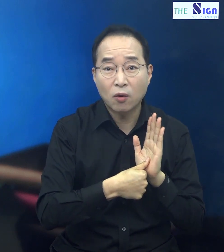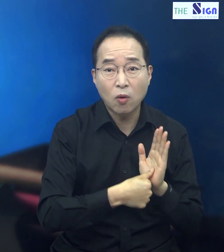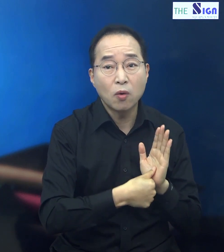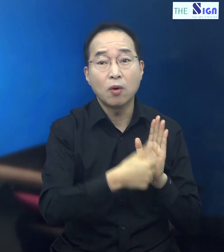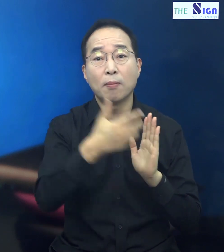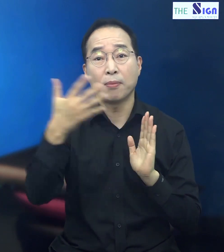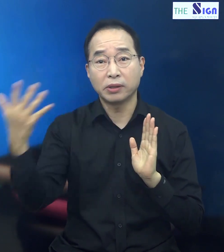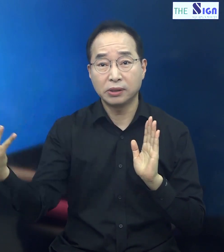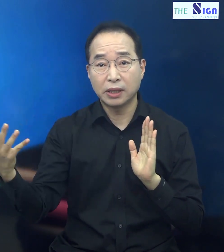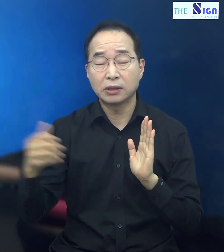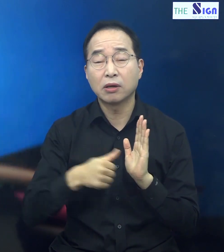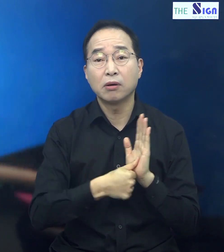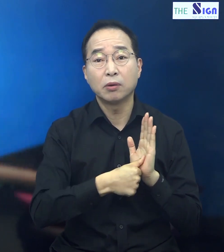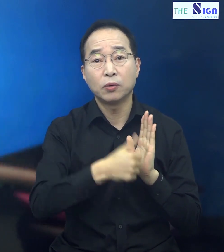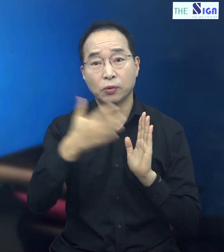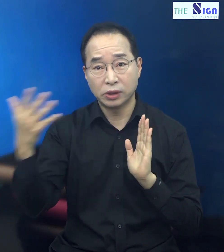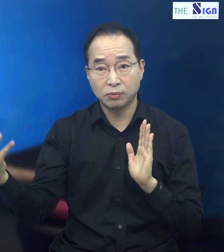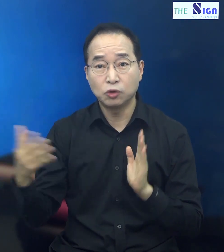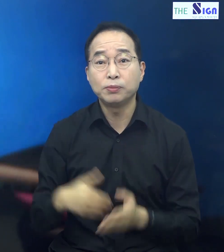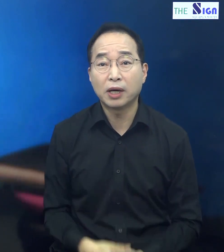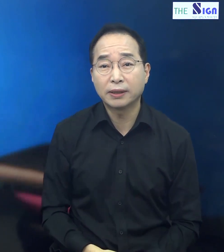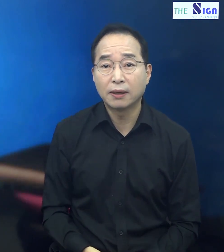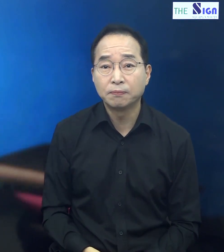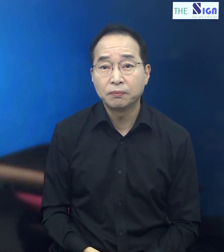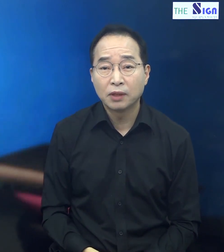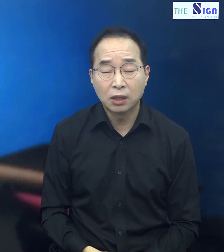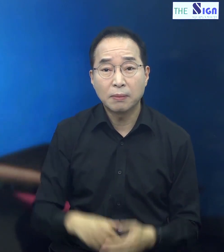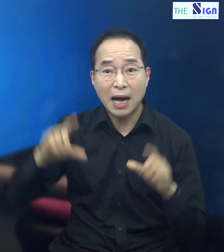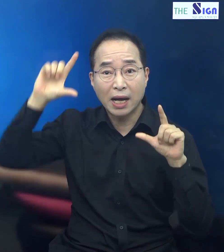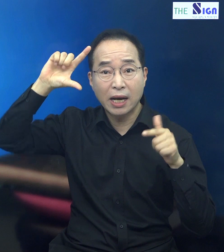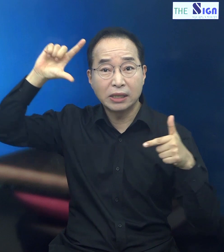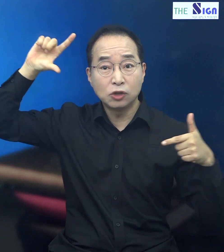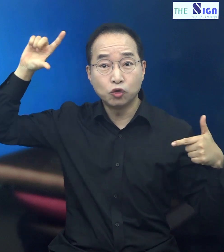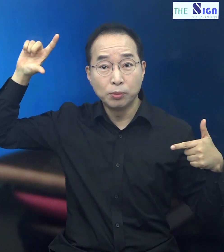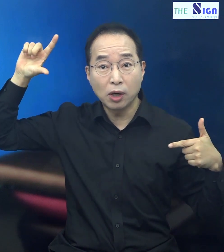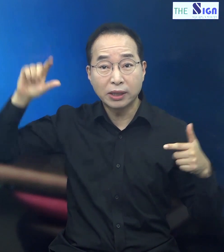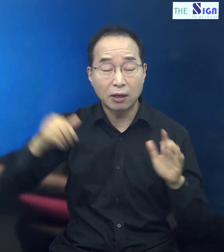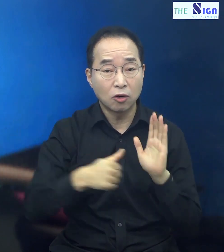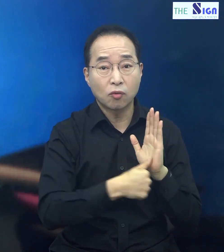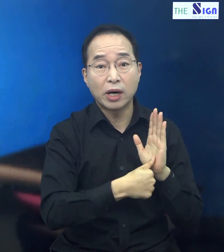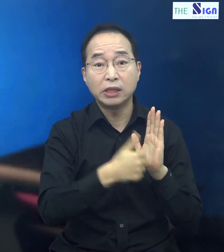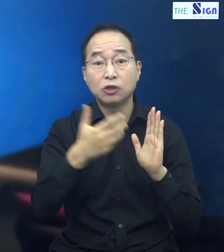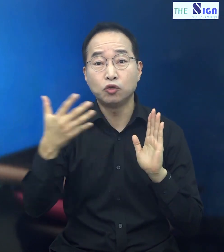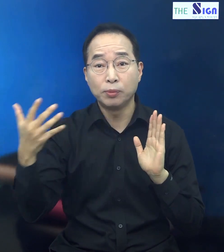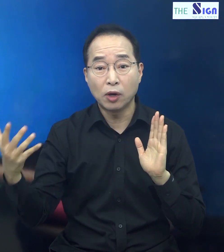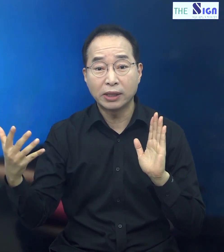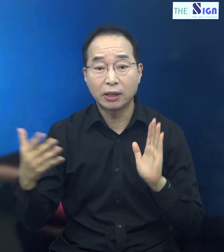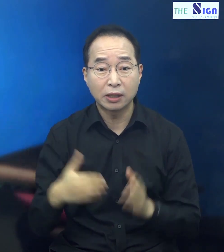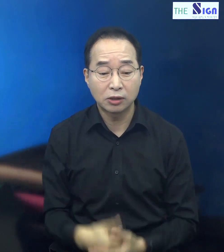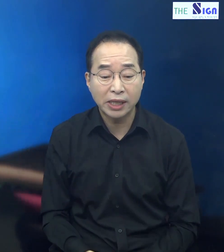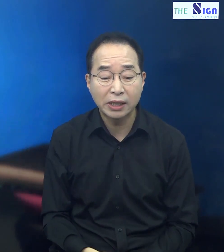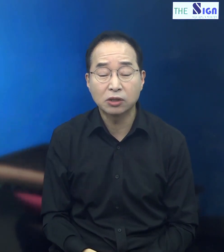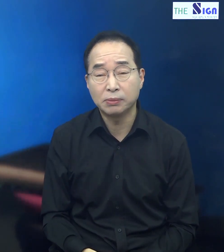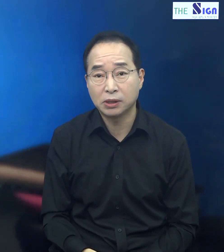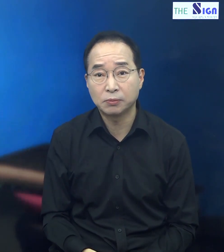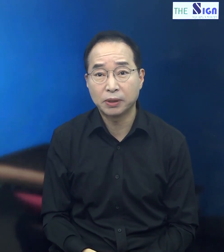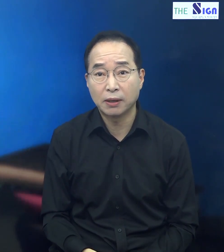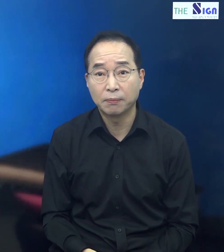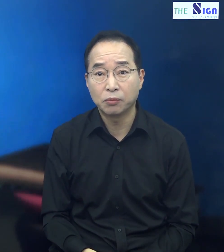갖고 퍼진다 해서 이걸 쓰면 유명하다. 그럼 아까 이 유명하다는 것과 이 유명하다는 게 차이점이 있습니다.